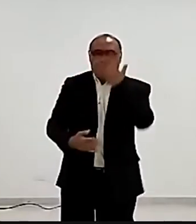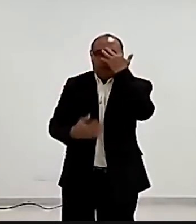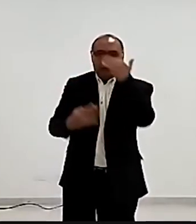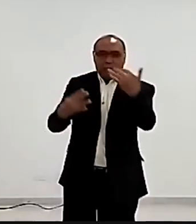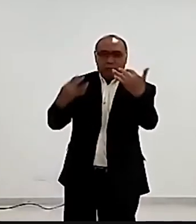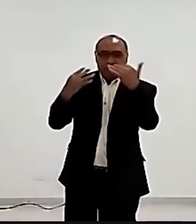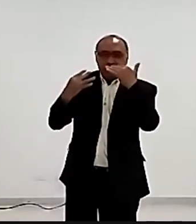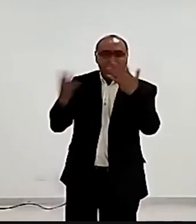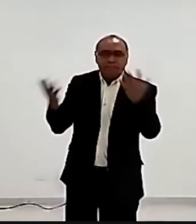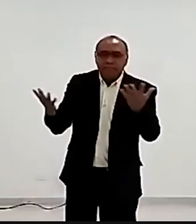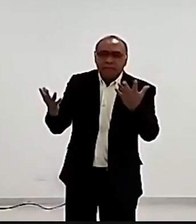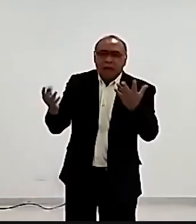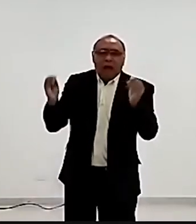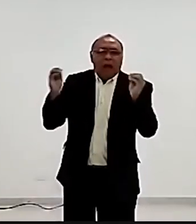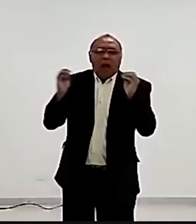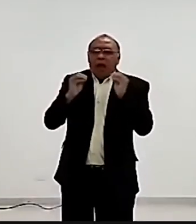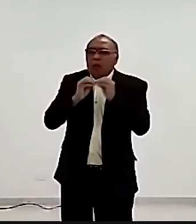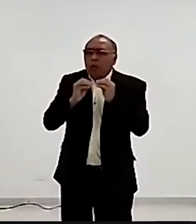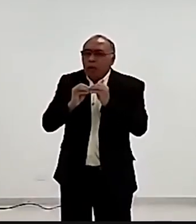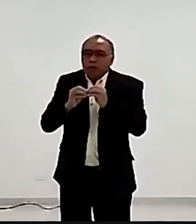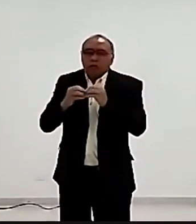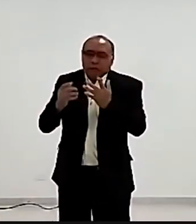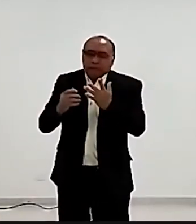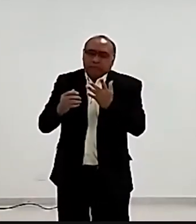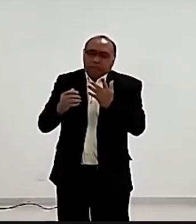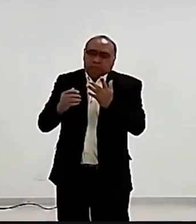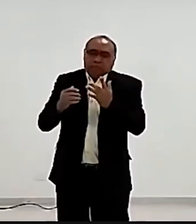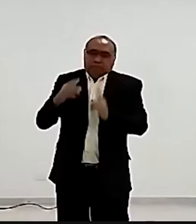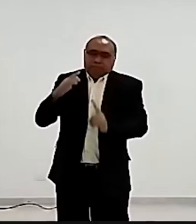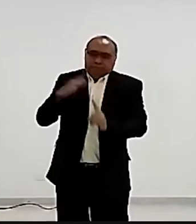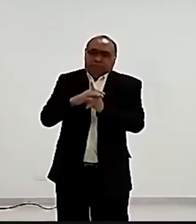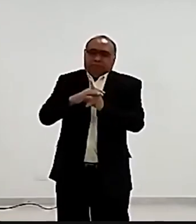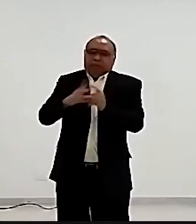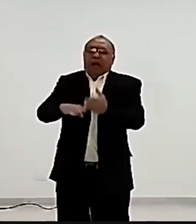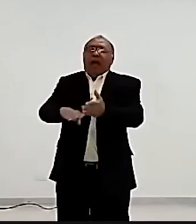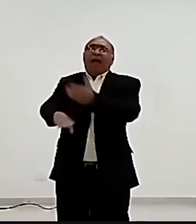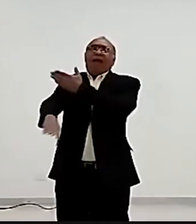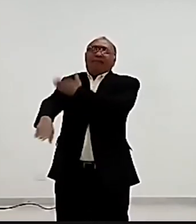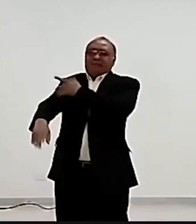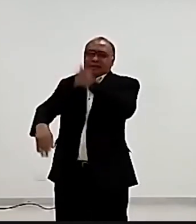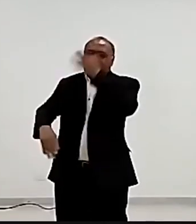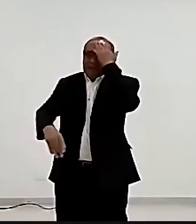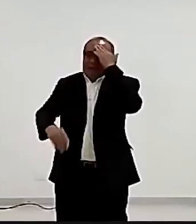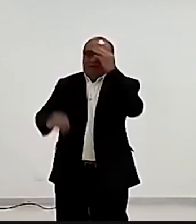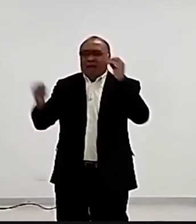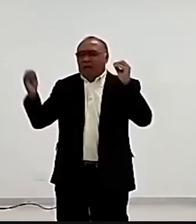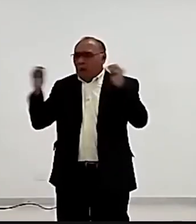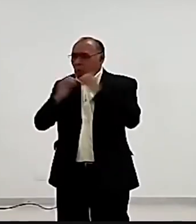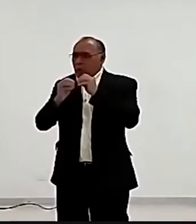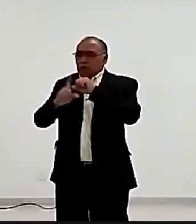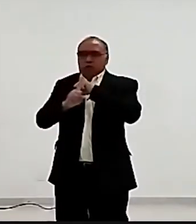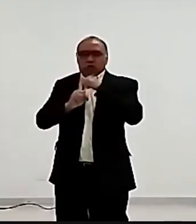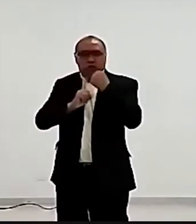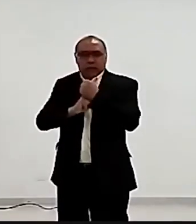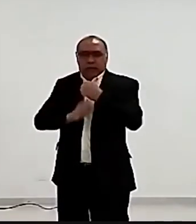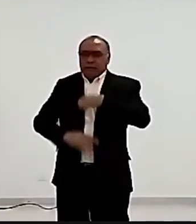vamos a aprovechar dar la explicación del ratón también de esta